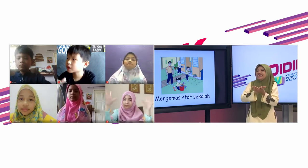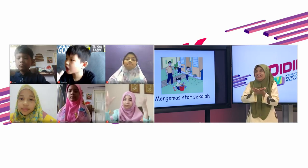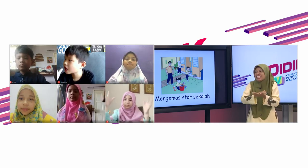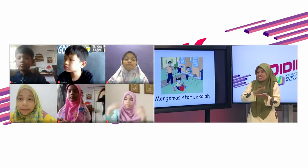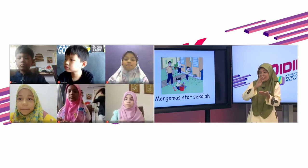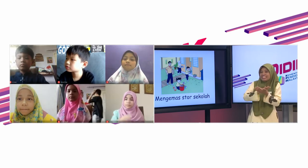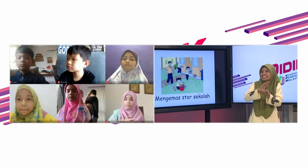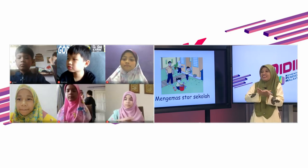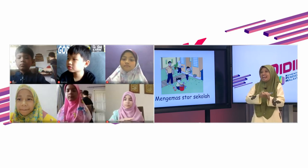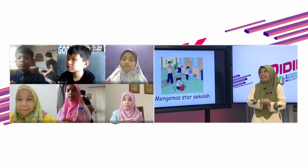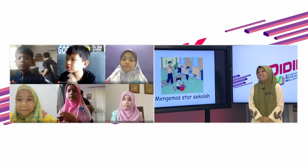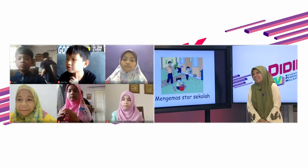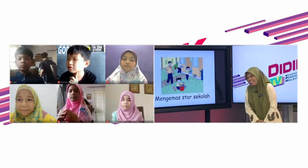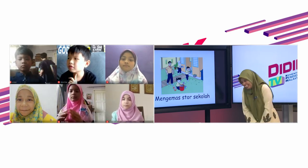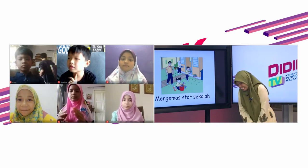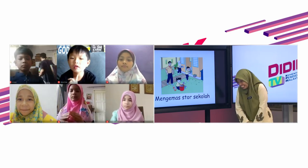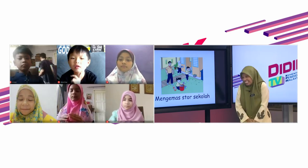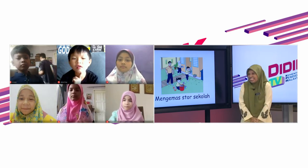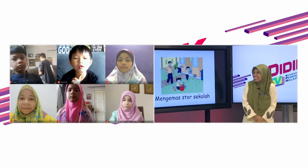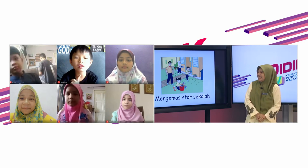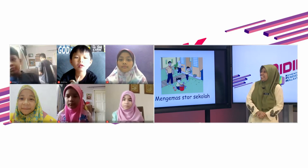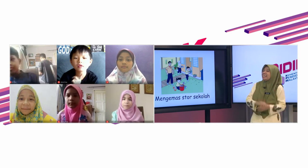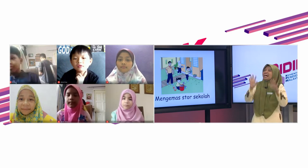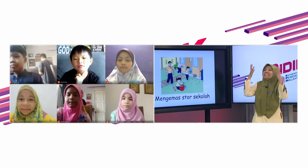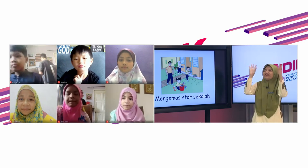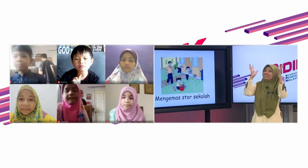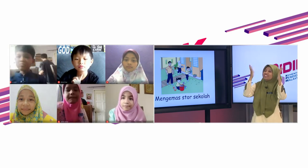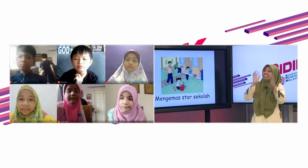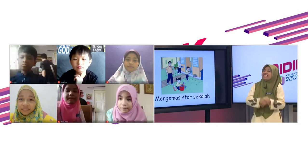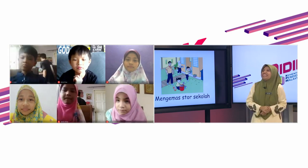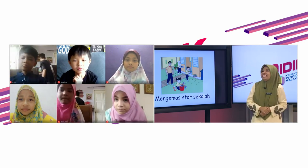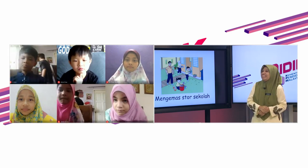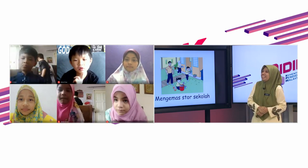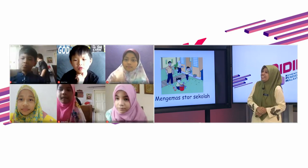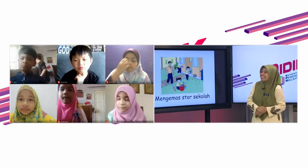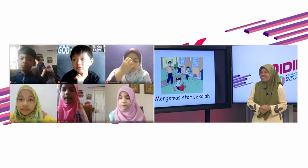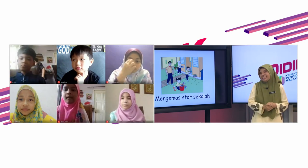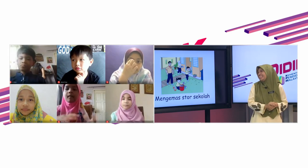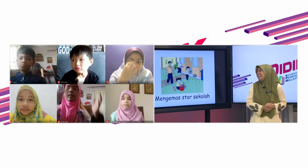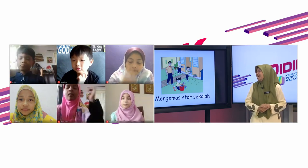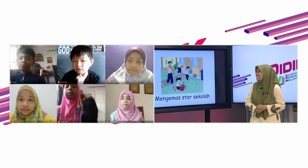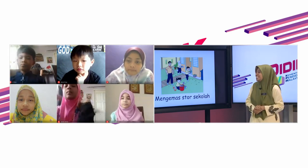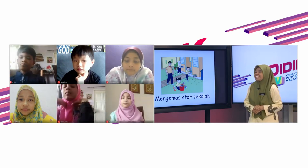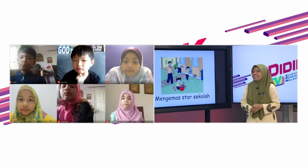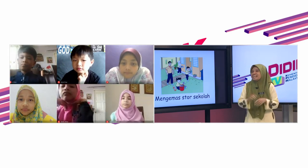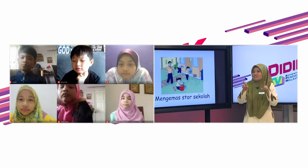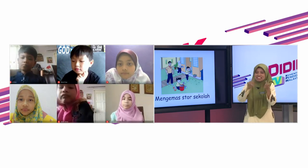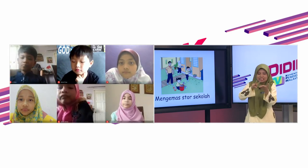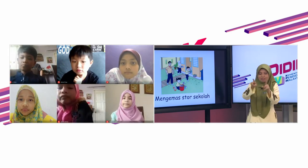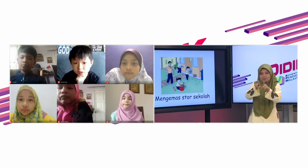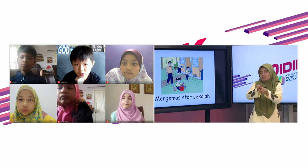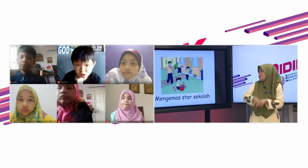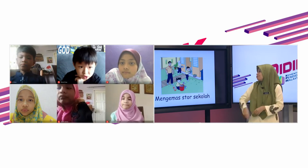ni. sebab dia sekolah. tepuk macam ni. Tepuk macam ni. Faham. Okey. Okey.